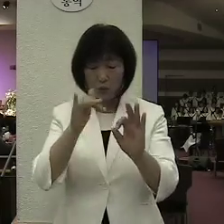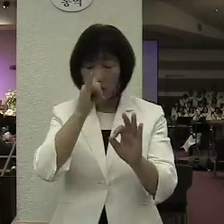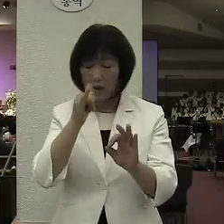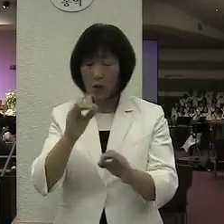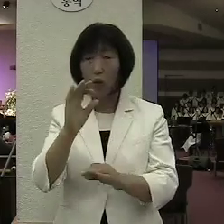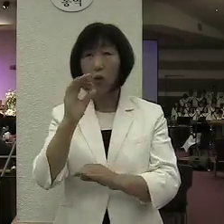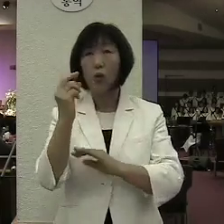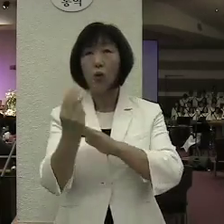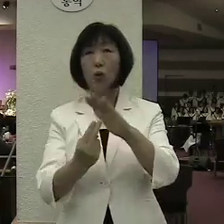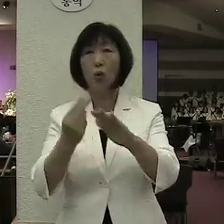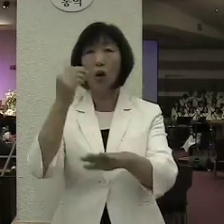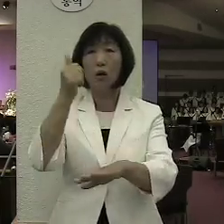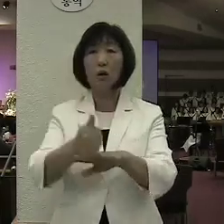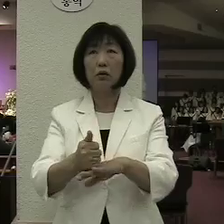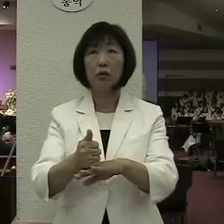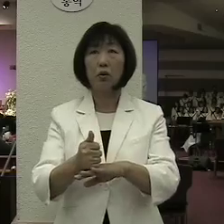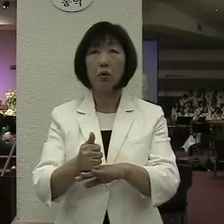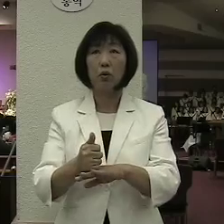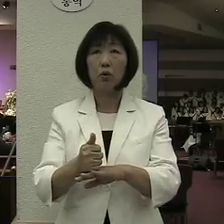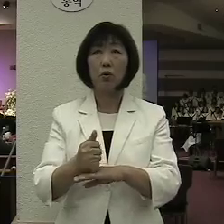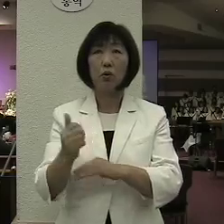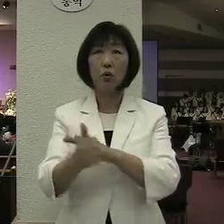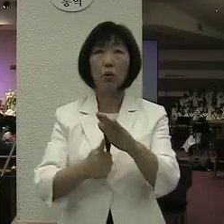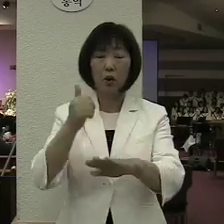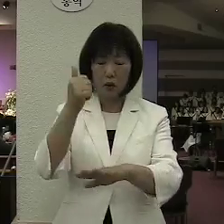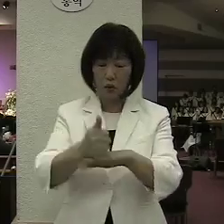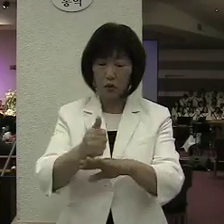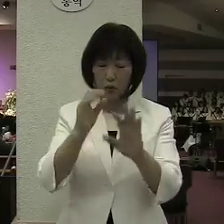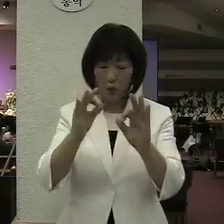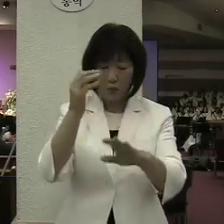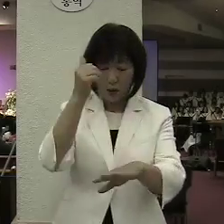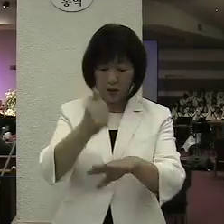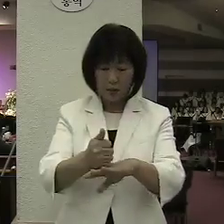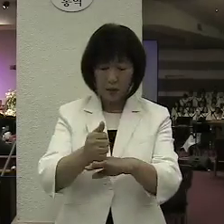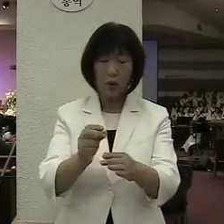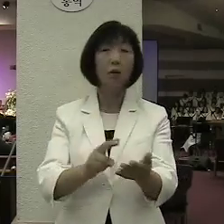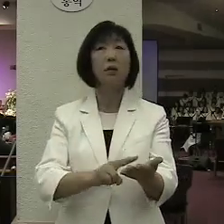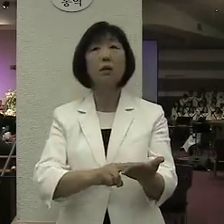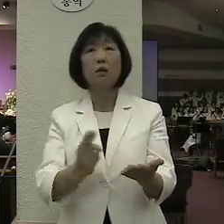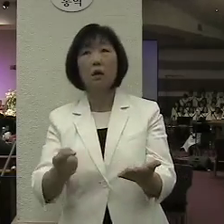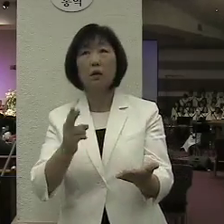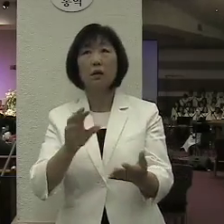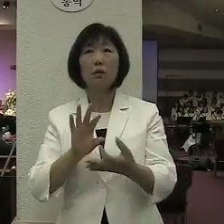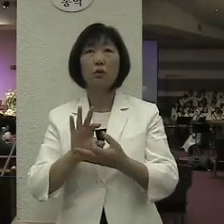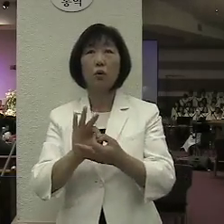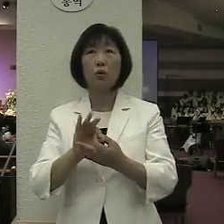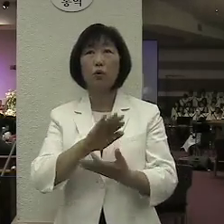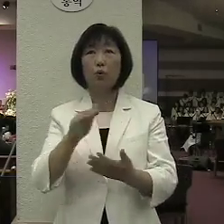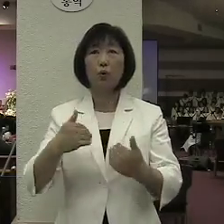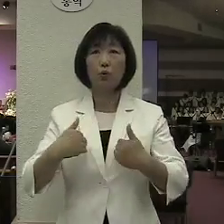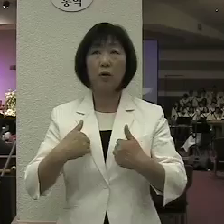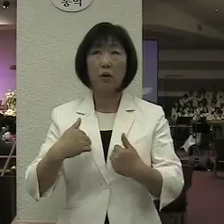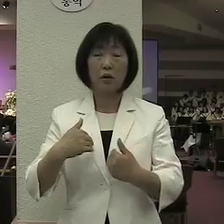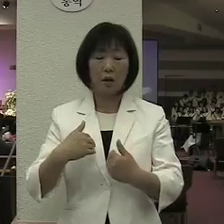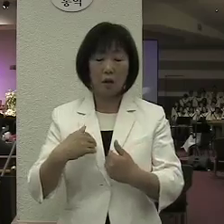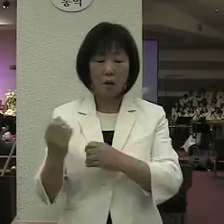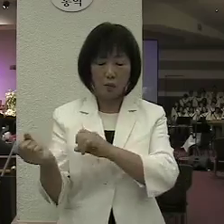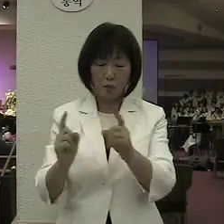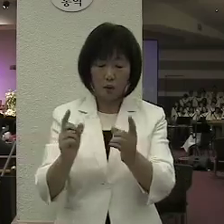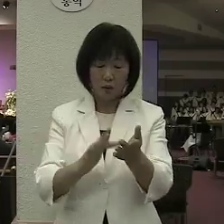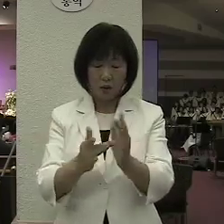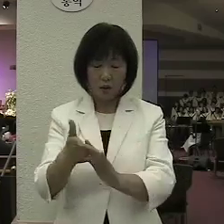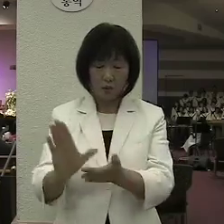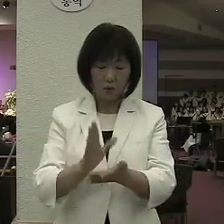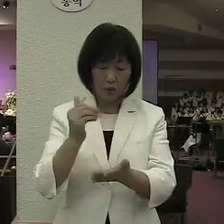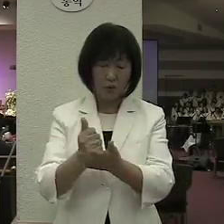약속이 성경 모든 약속이 되고 예언이 되고, 그 예언을 그대로 성취하시어서 예수님이 죽으신